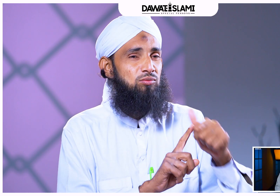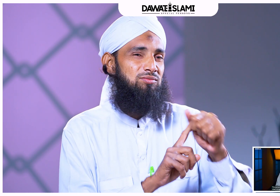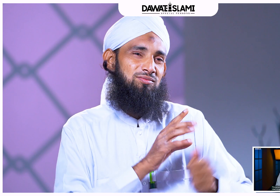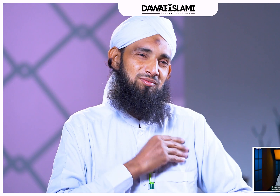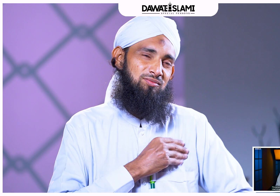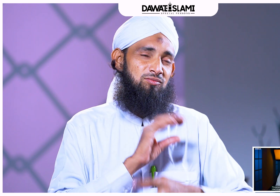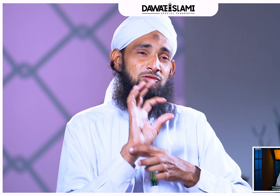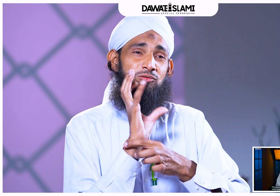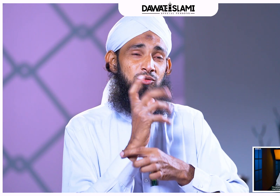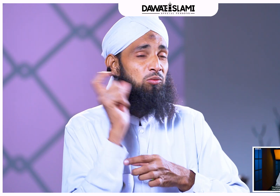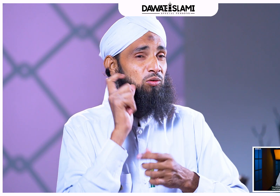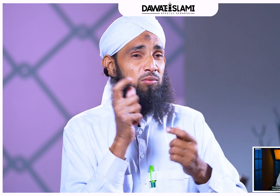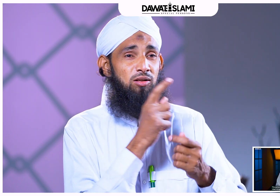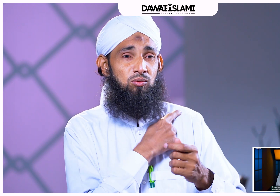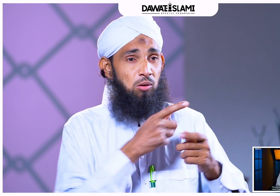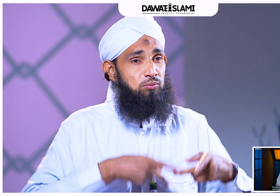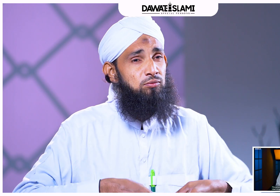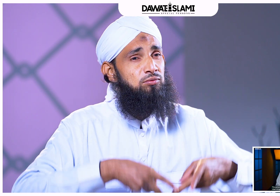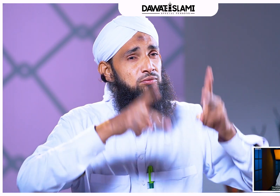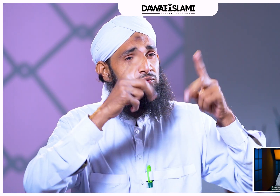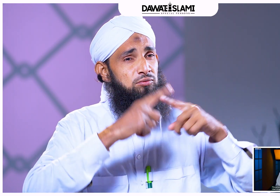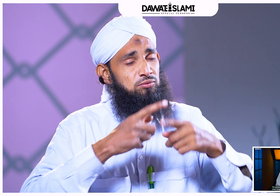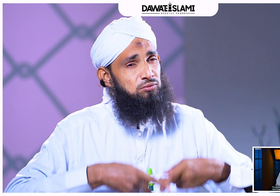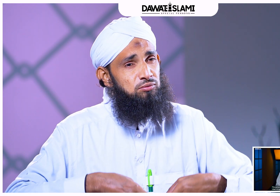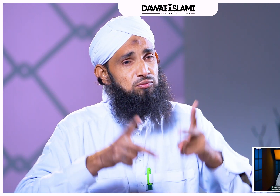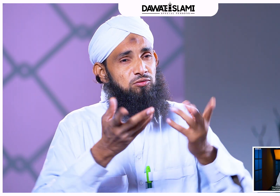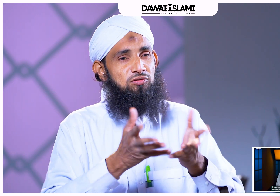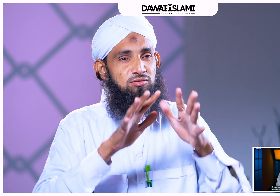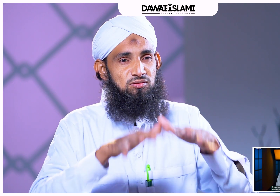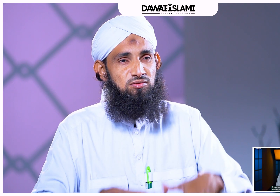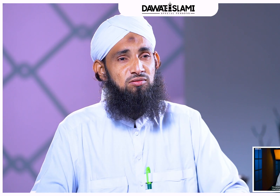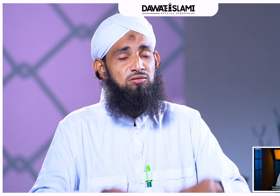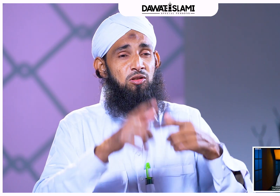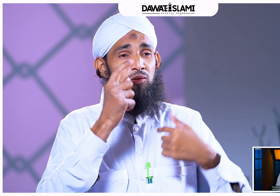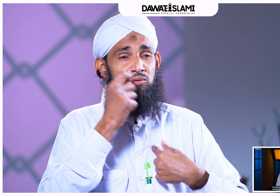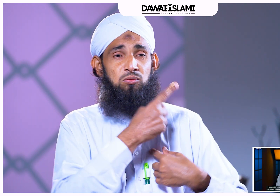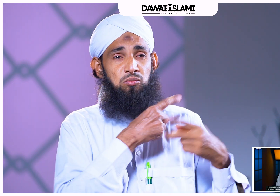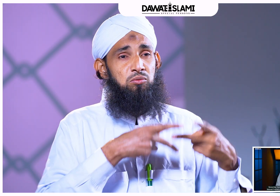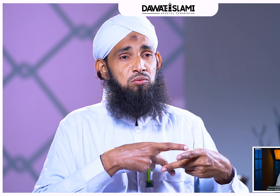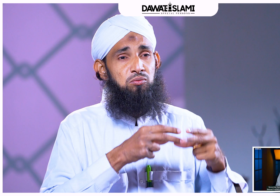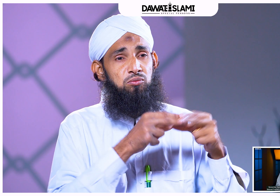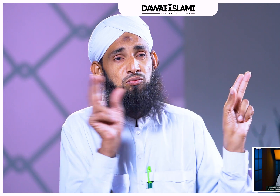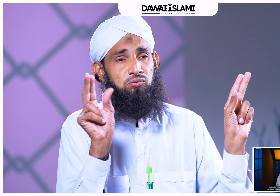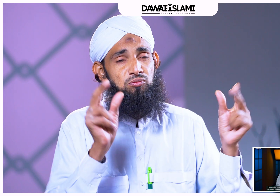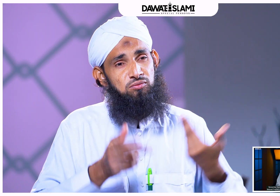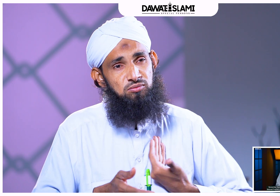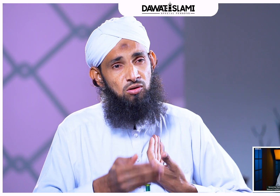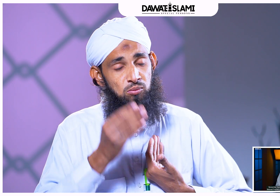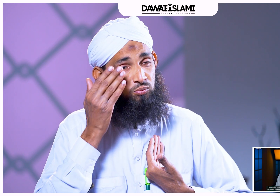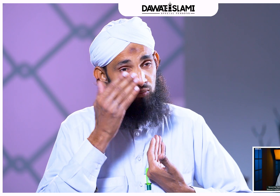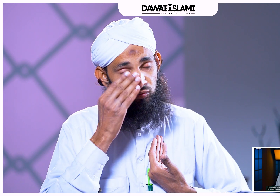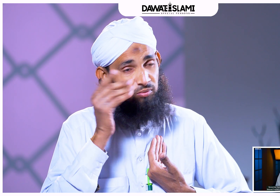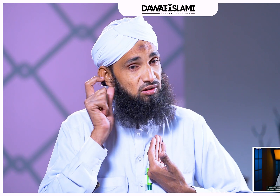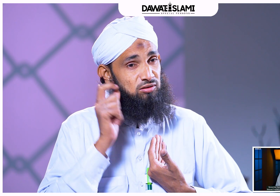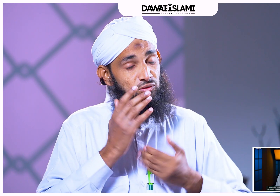ہے کہ جو دنیا میں مسلمان کا ایپ اچھالے گا، قیامت کے دن اللہ پاک اس کے ایپ کھولے گا۔ یاد رکھیں، مسلمان کی عزت کی